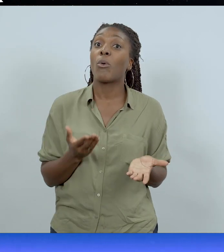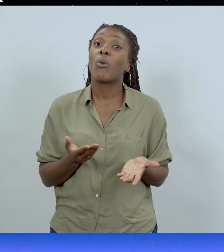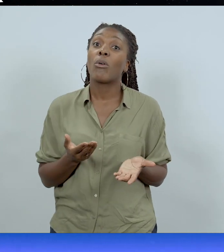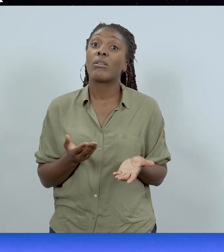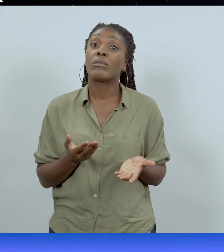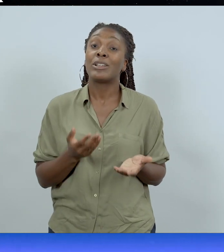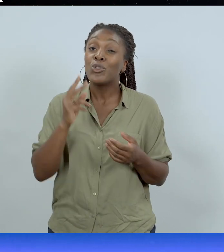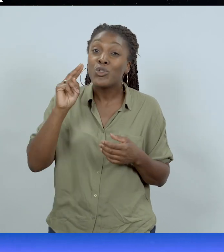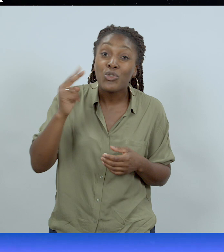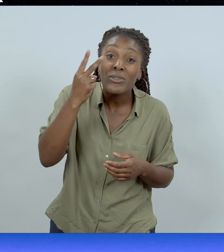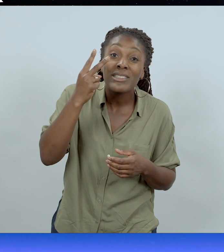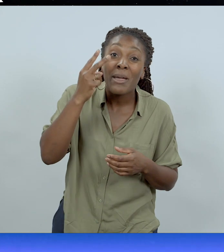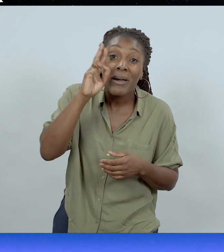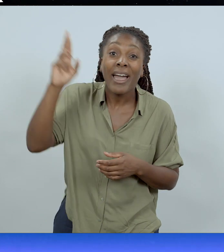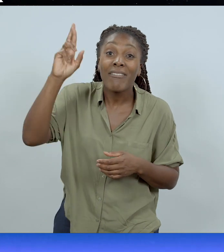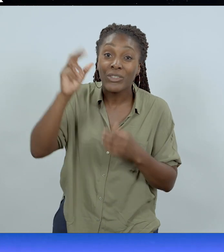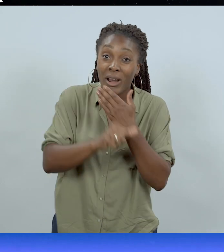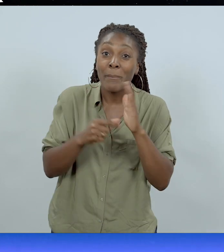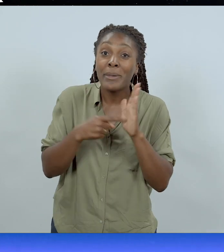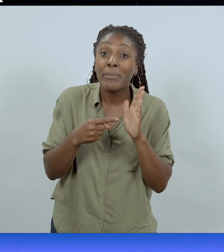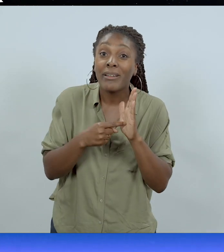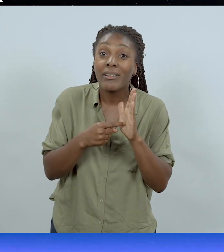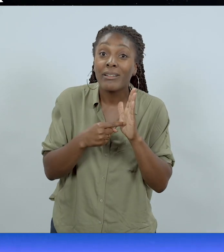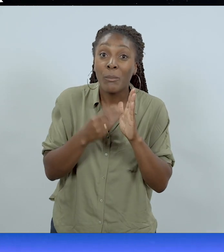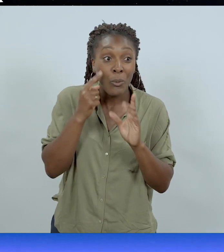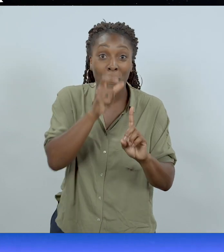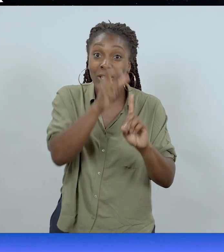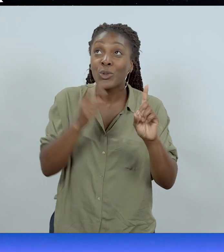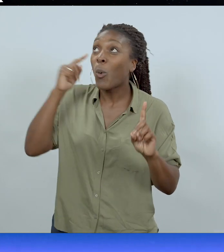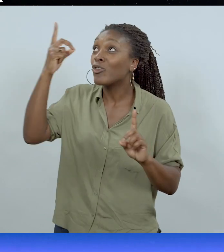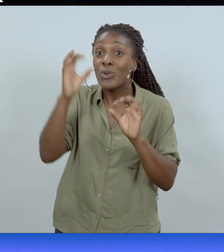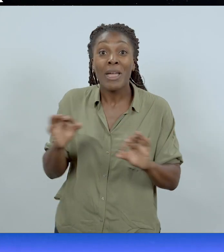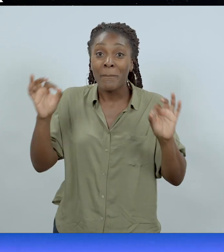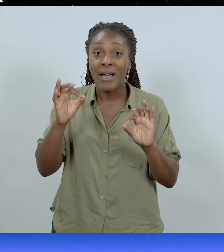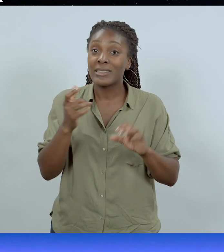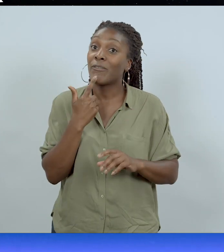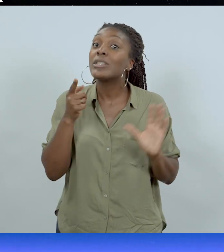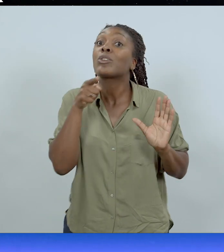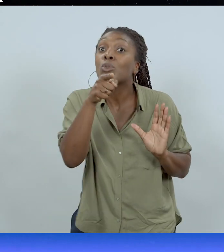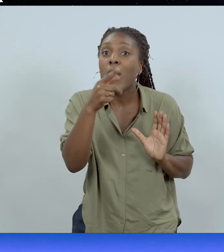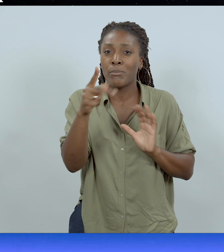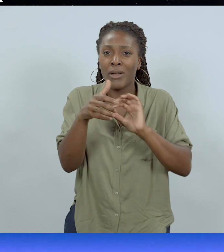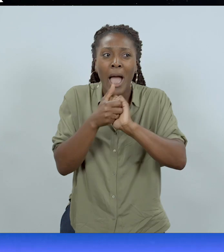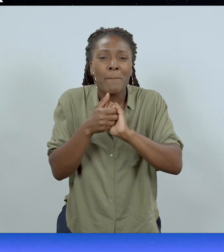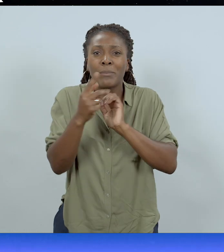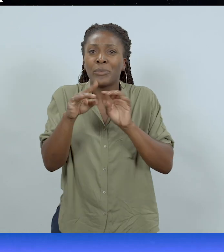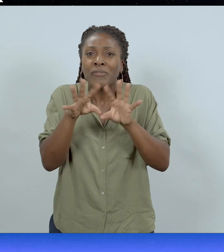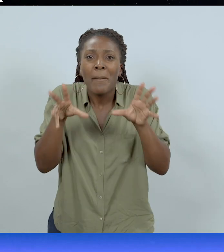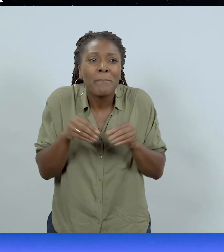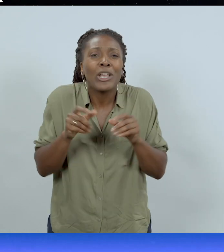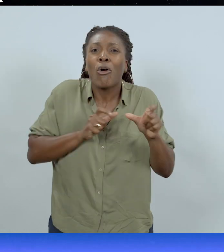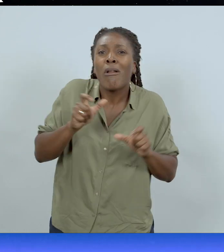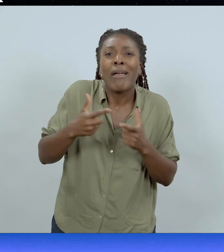rêve que l'on voit dans les Écritures. C'est juste incroyable. Cela veut dire qu'il y a des personnes autour de toi qui ne connaissent pas encore